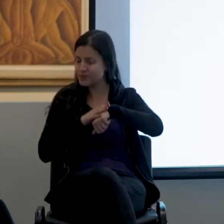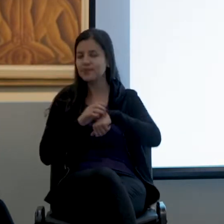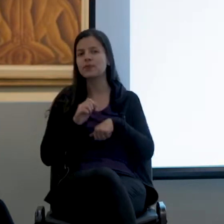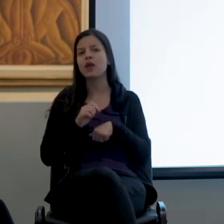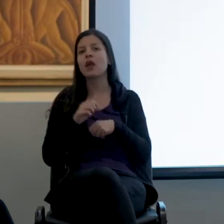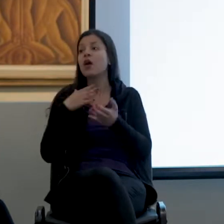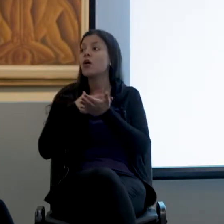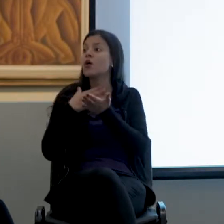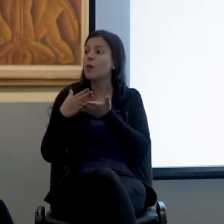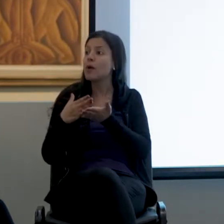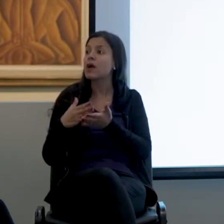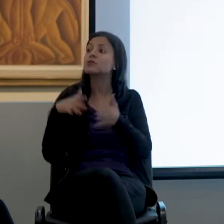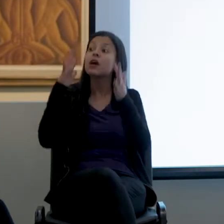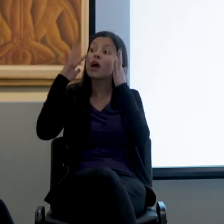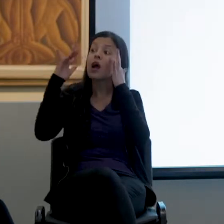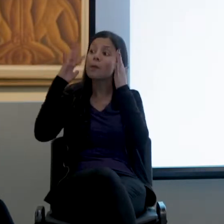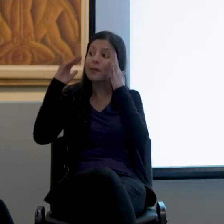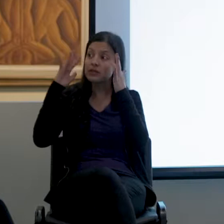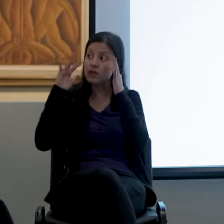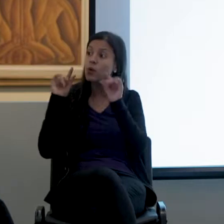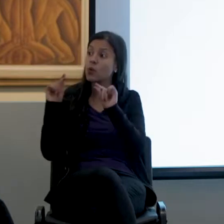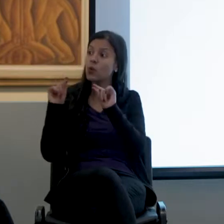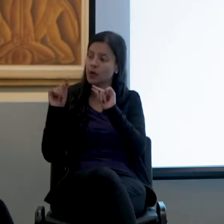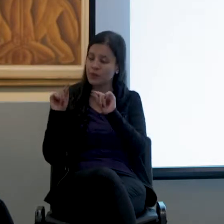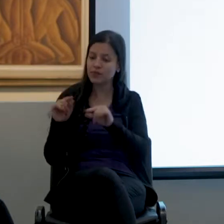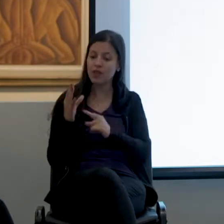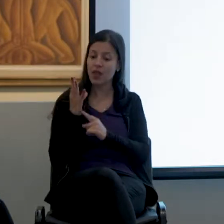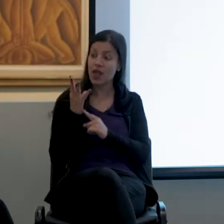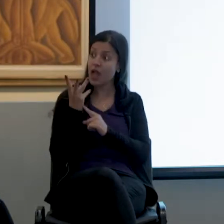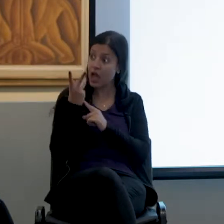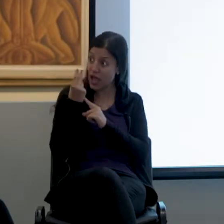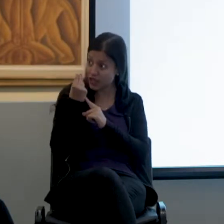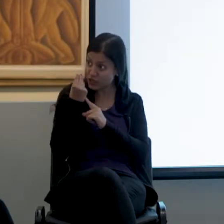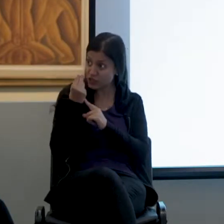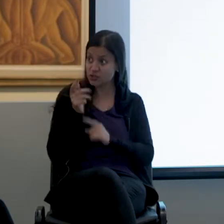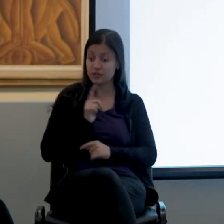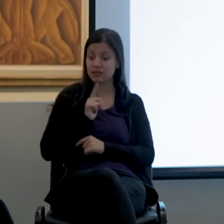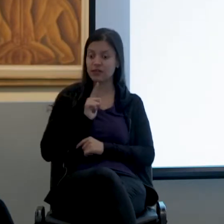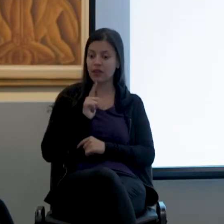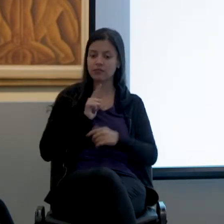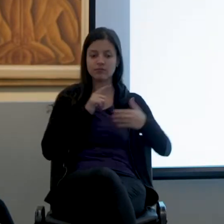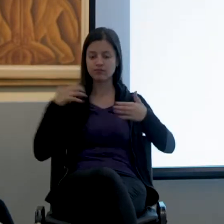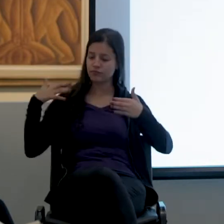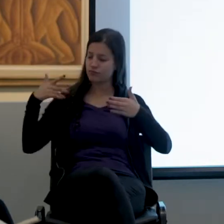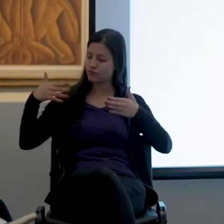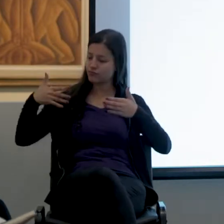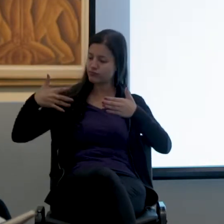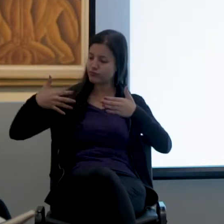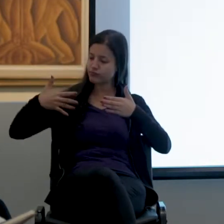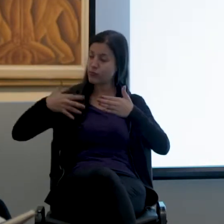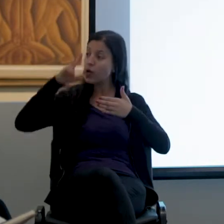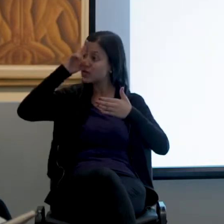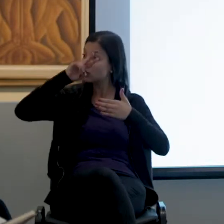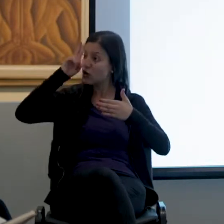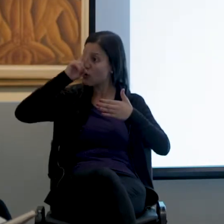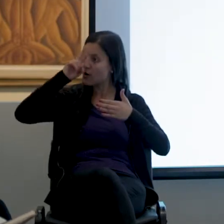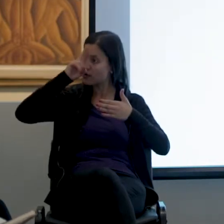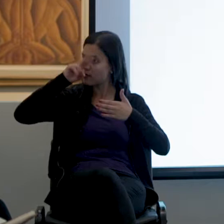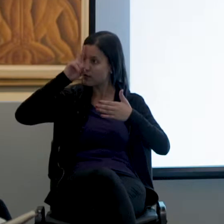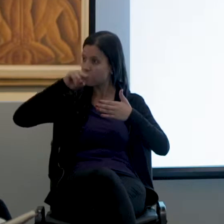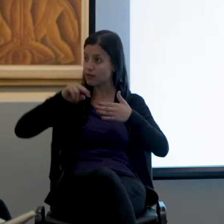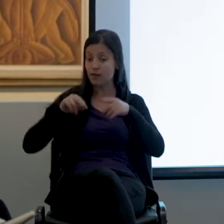começa a se pensar que a arte tem também uma história, que na cabeça deles